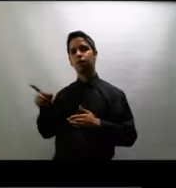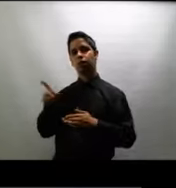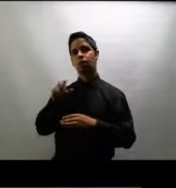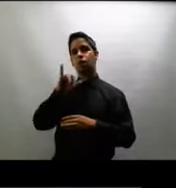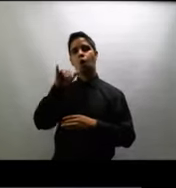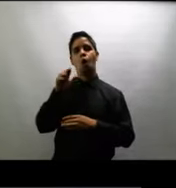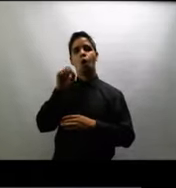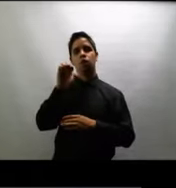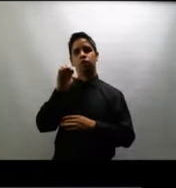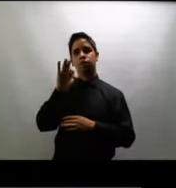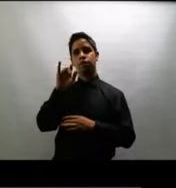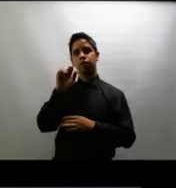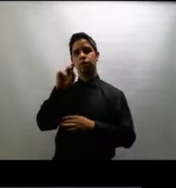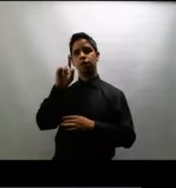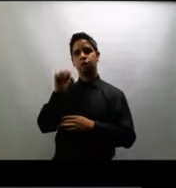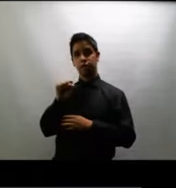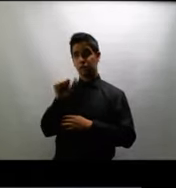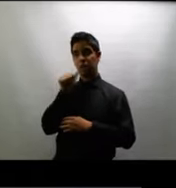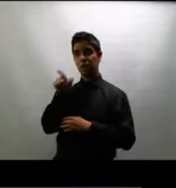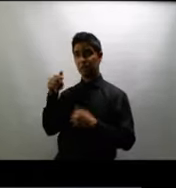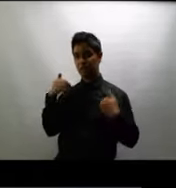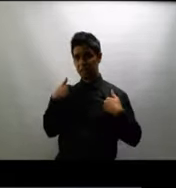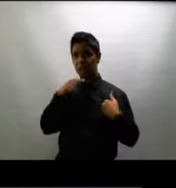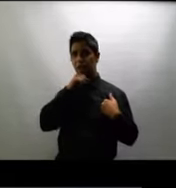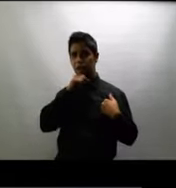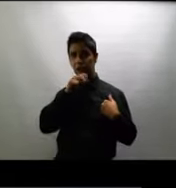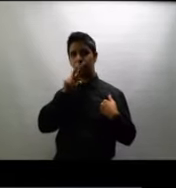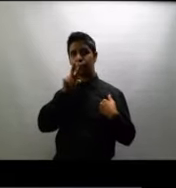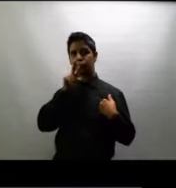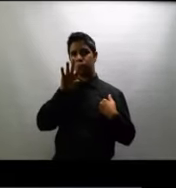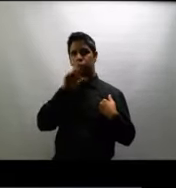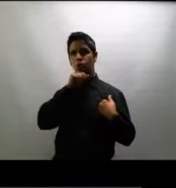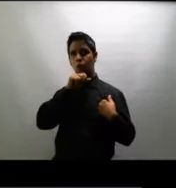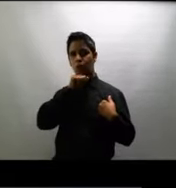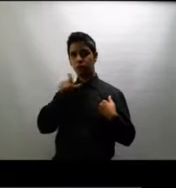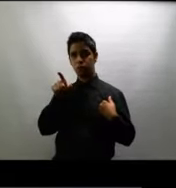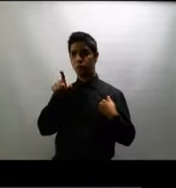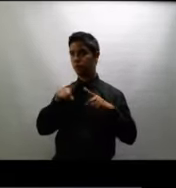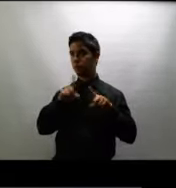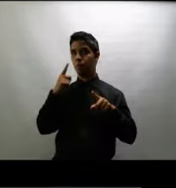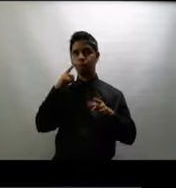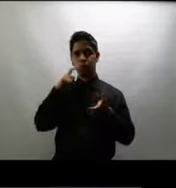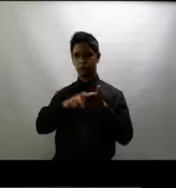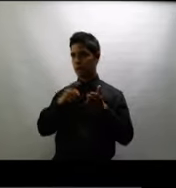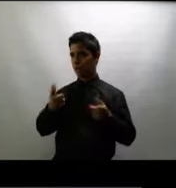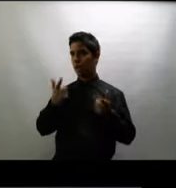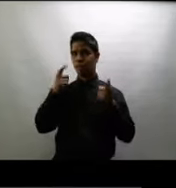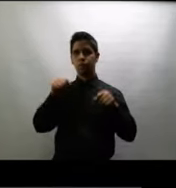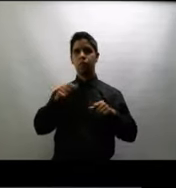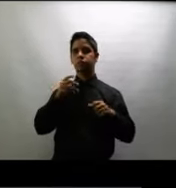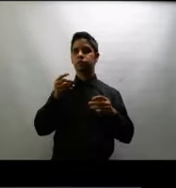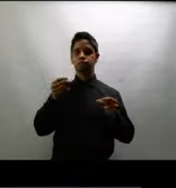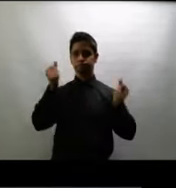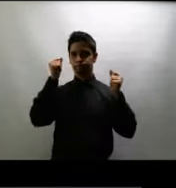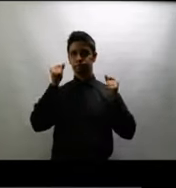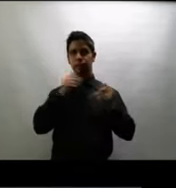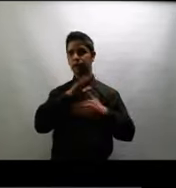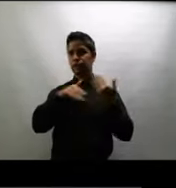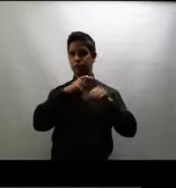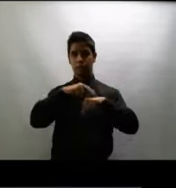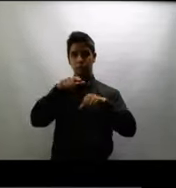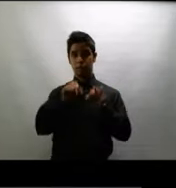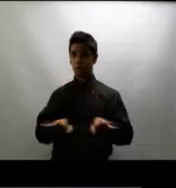volvemos, tenía 24 años. Entonces, uh-huh. Como que esta cosa de, ups, pero para que tú veas que la vida es nada. La vida es un segundo y hay que aprovechar